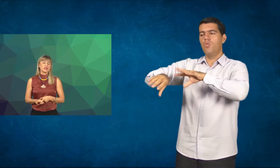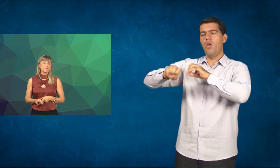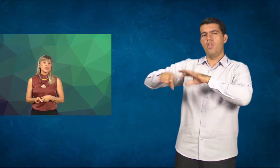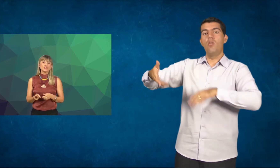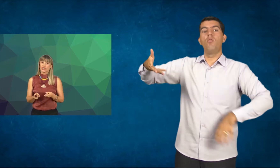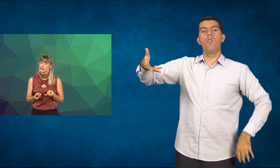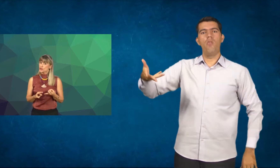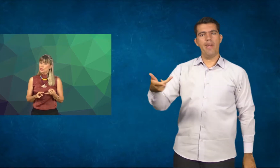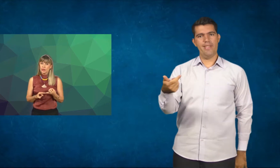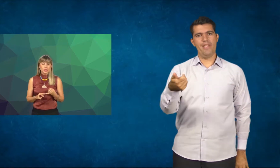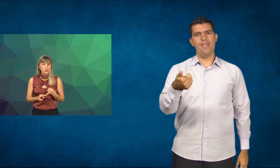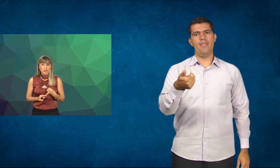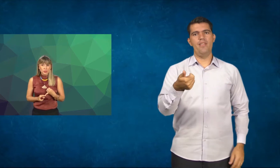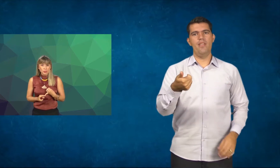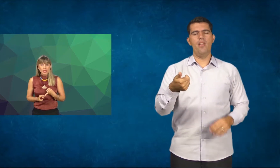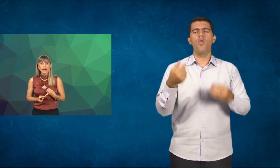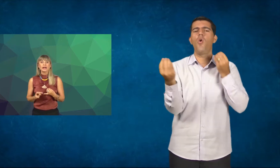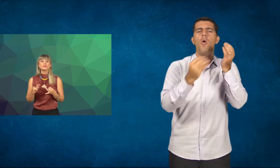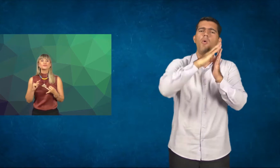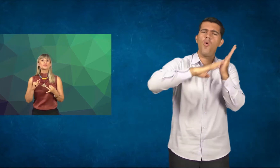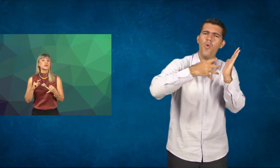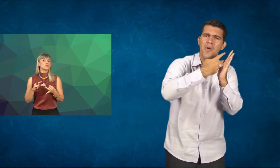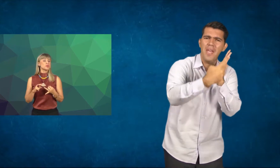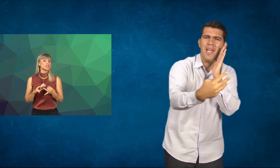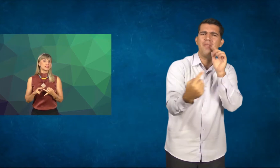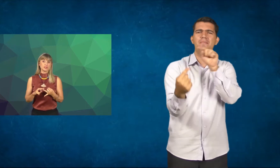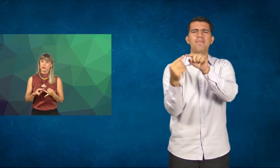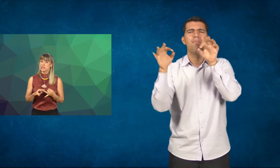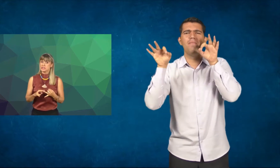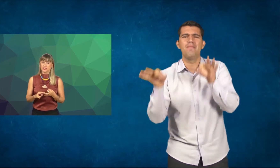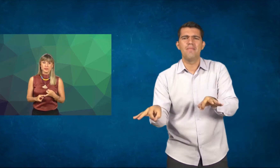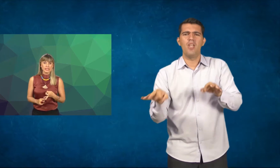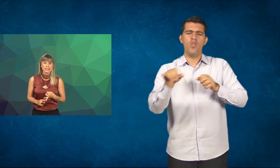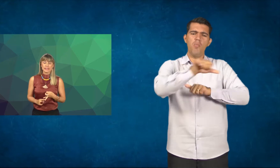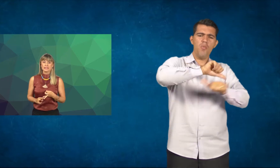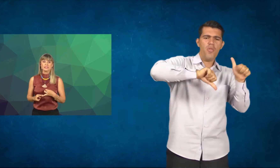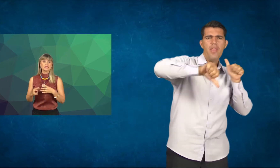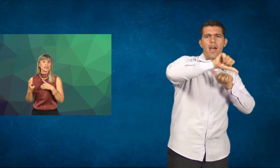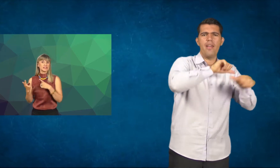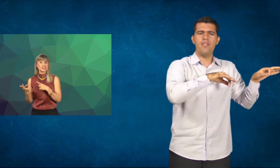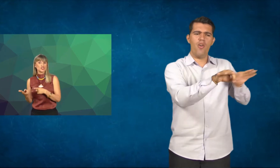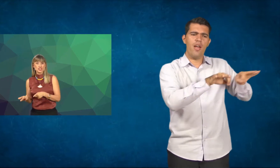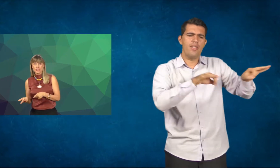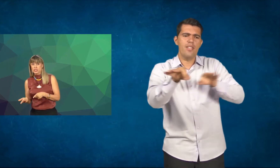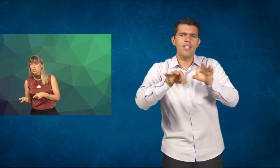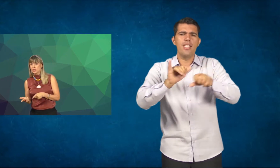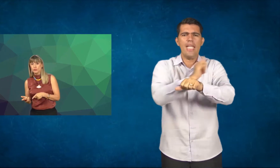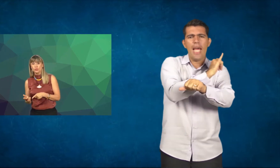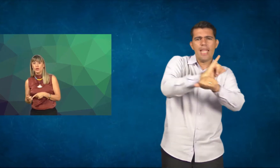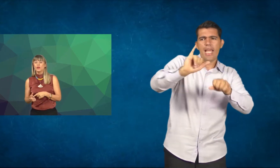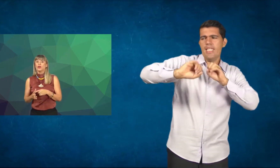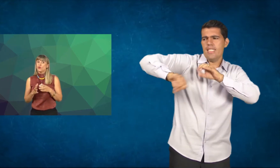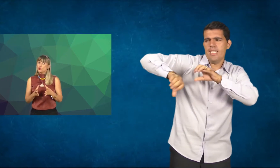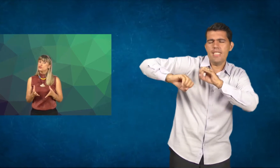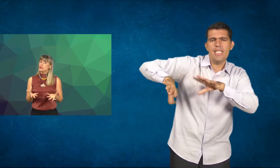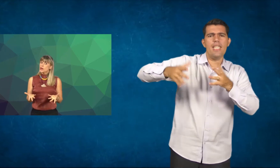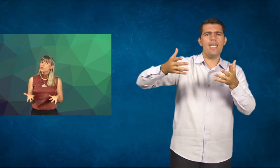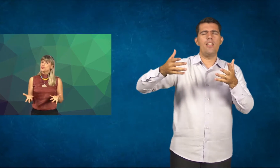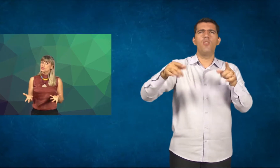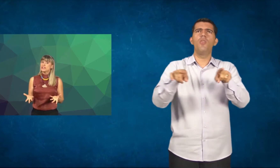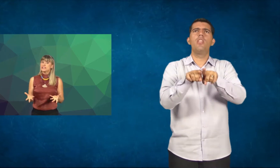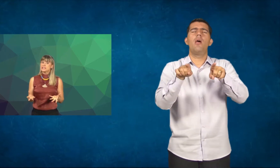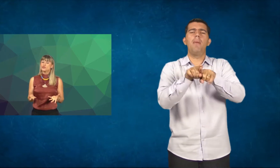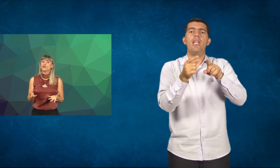qualidade, mediante currículos apropriados, mudanças organizacionais, estratégias de ensino, uso